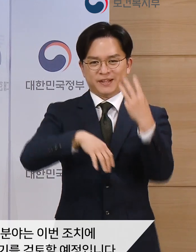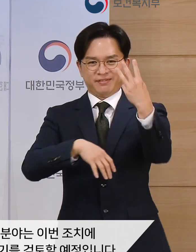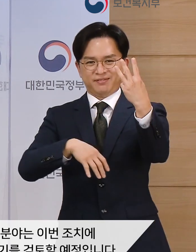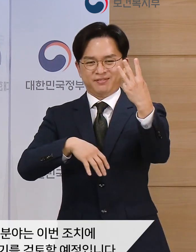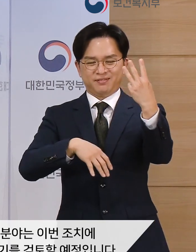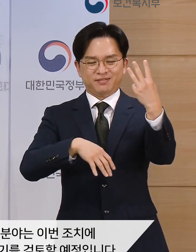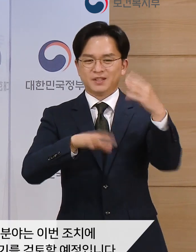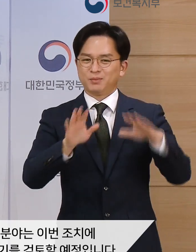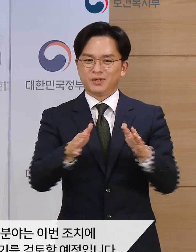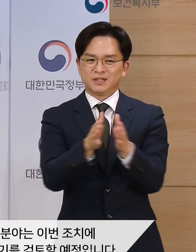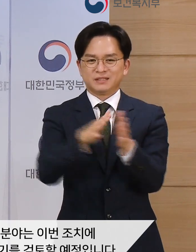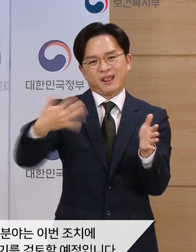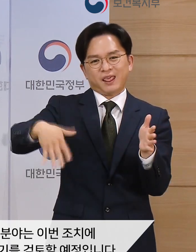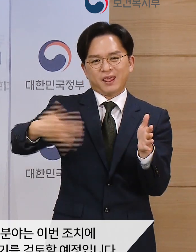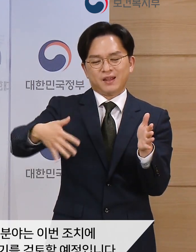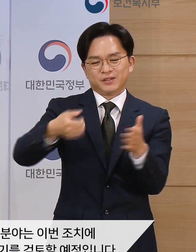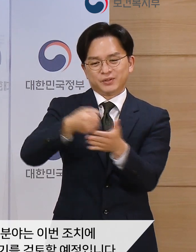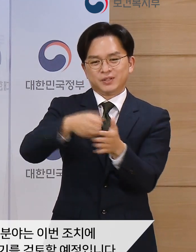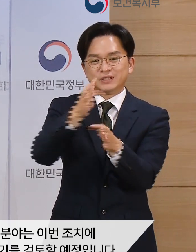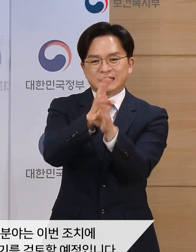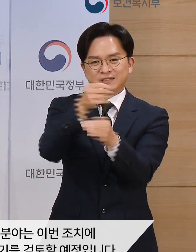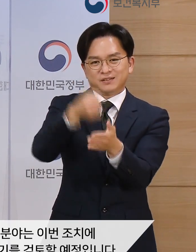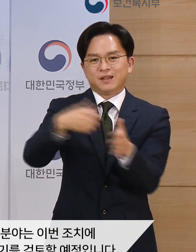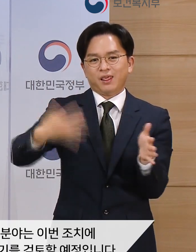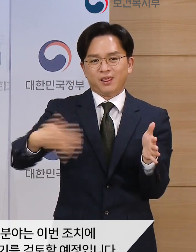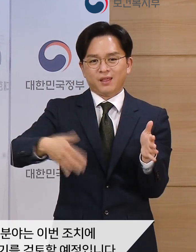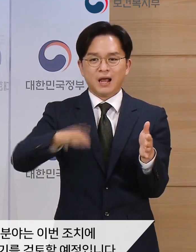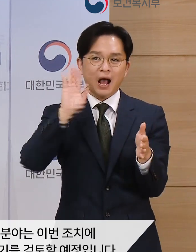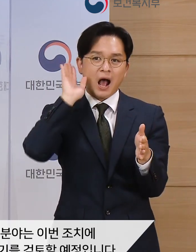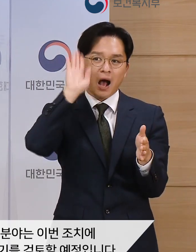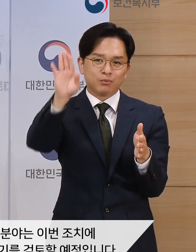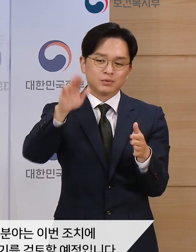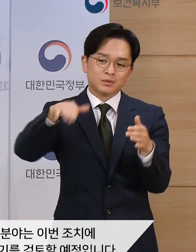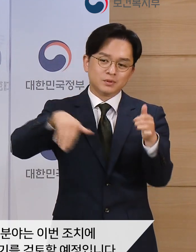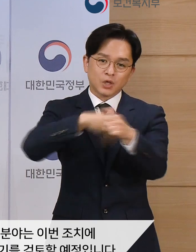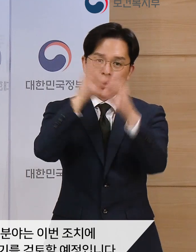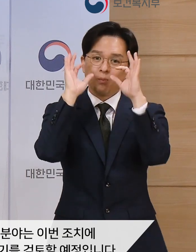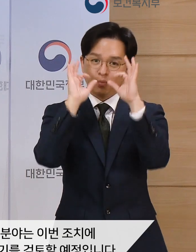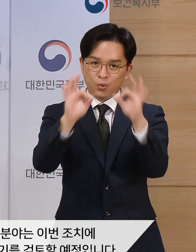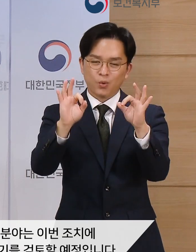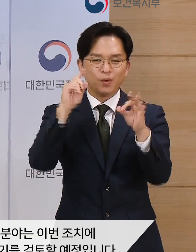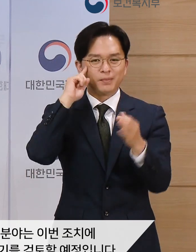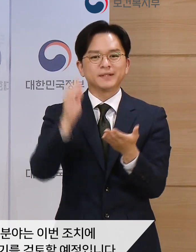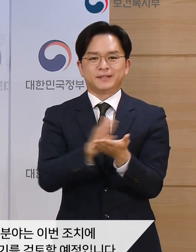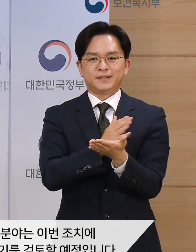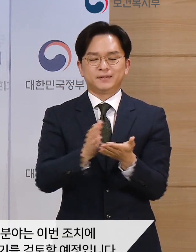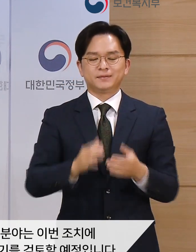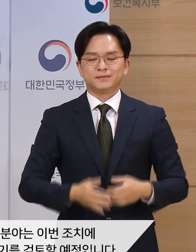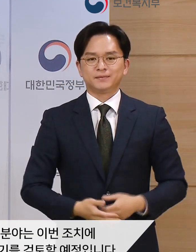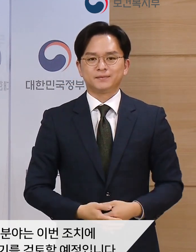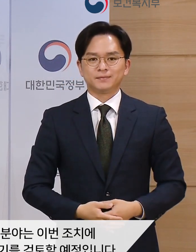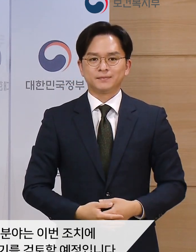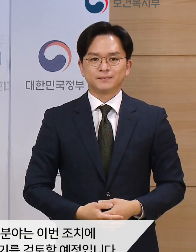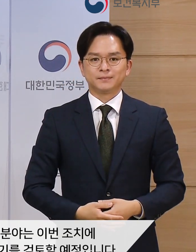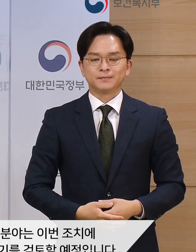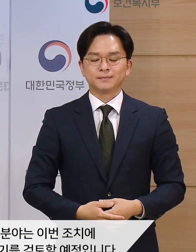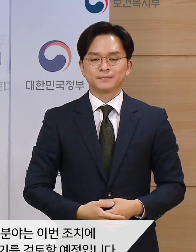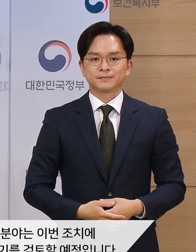조치에 포함되지 않으며 향후 감염 확산 사항을 고려하여 재개 시기를 검토할 예정입니다.